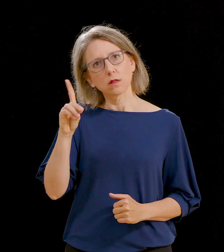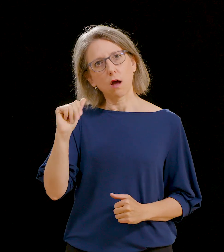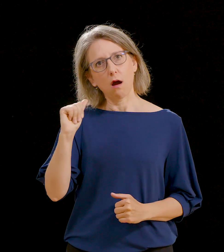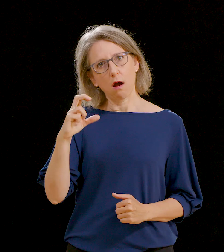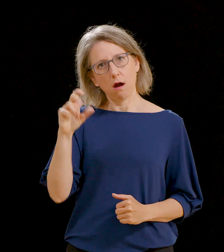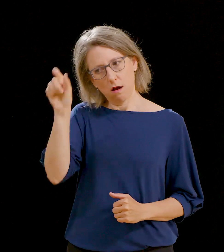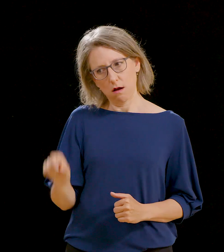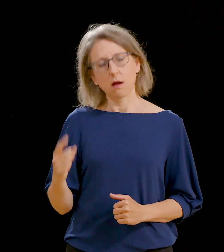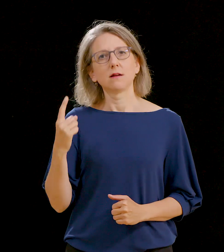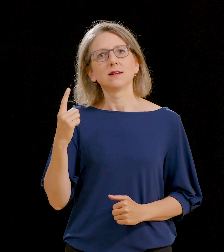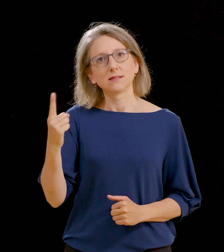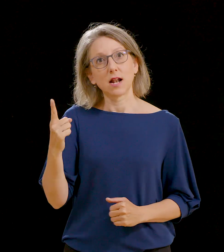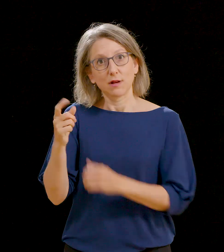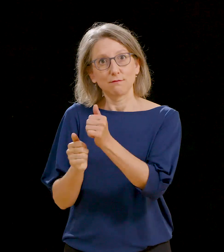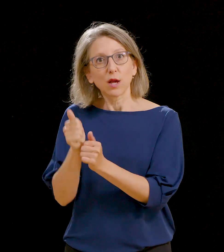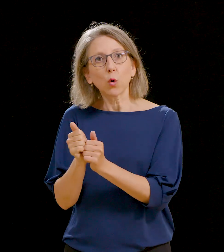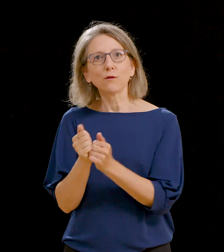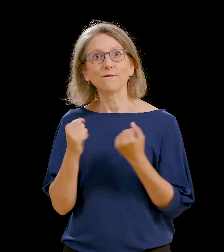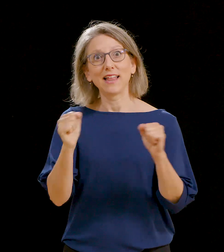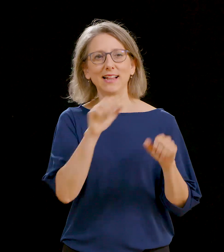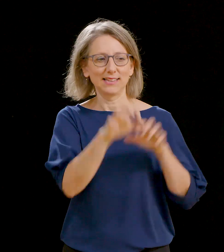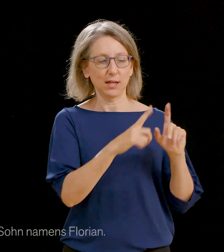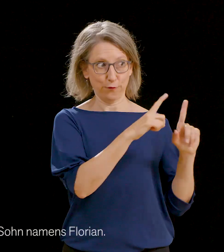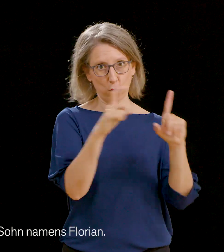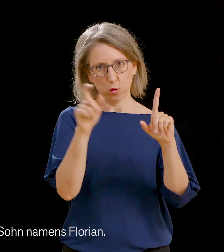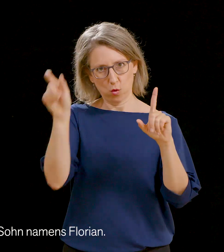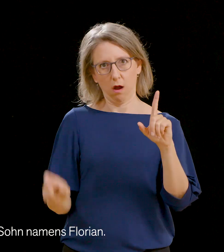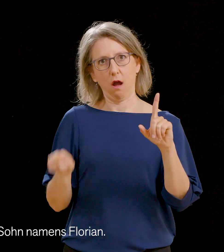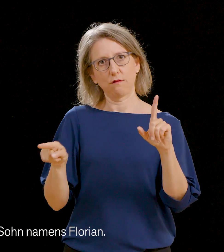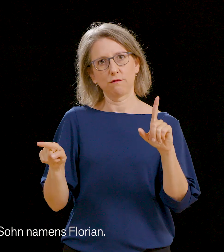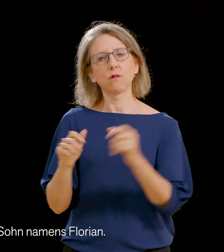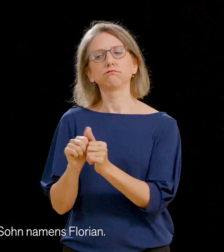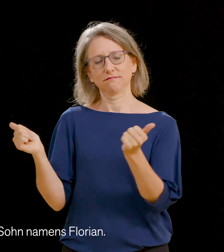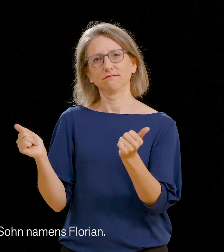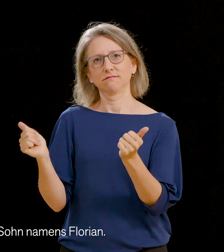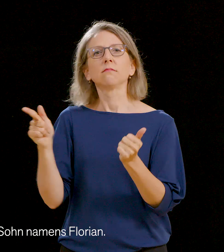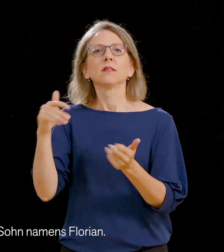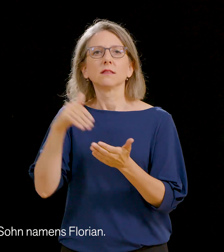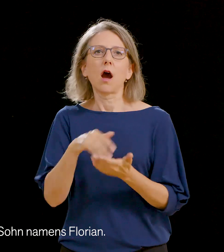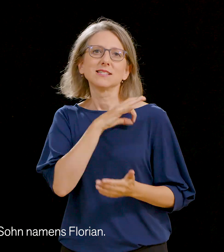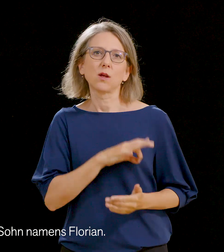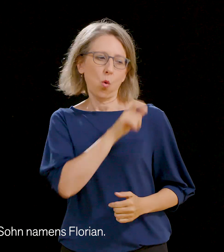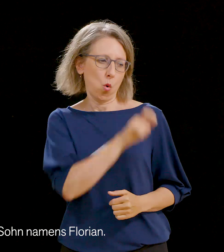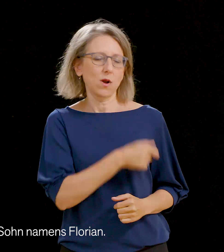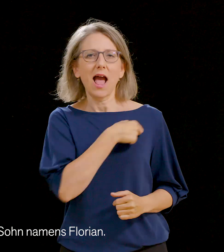Axel ist Wildtierfotograf. Er ist geschieden und hat einen Sohn namens Florian.